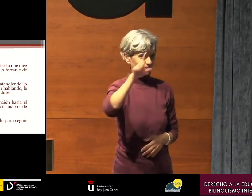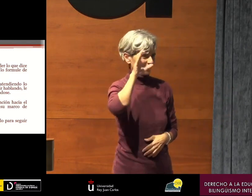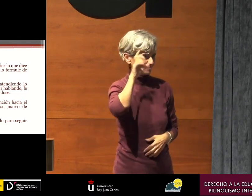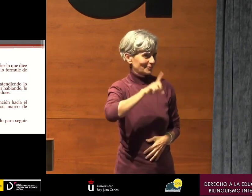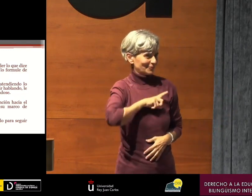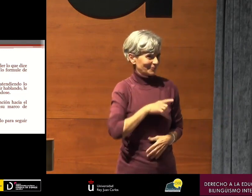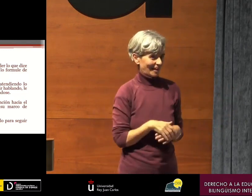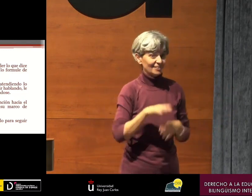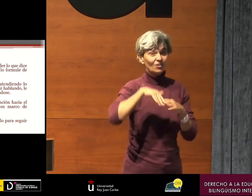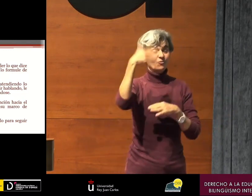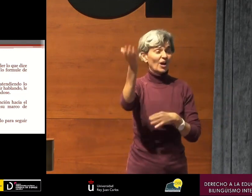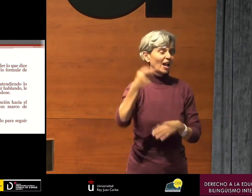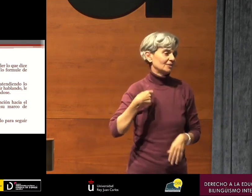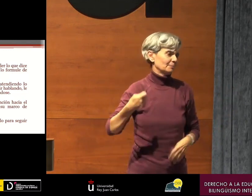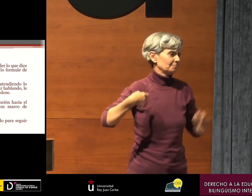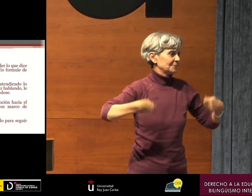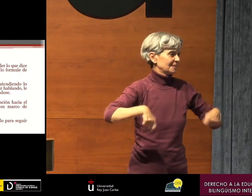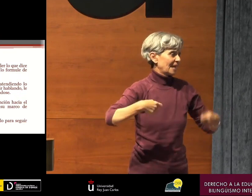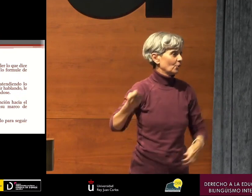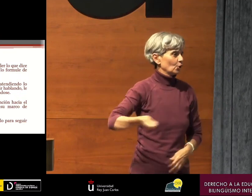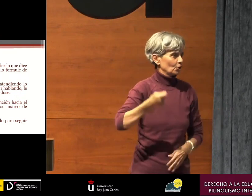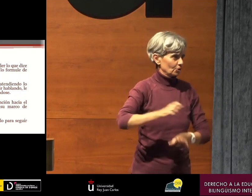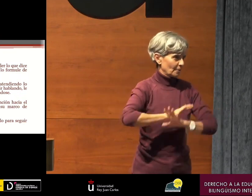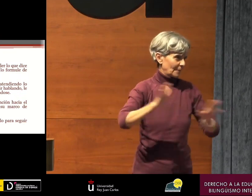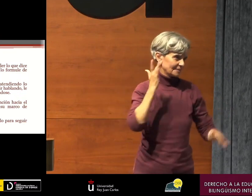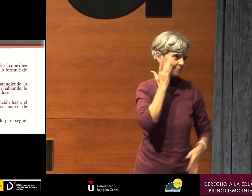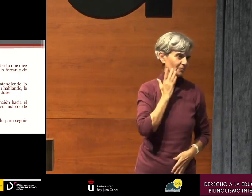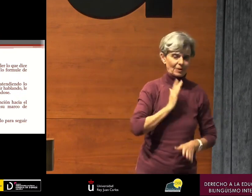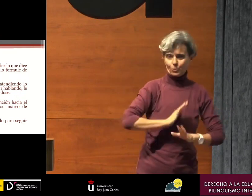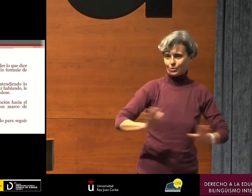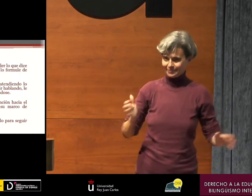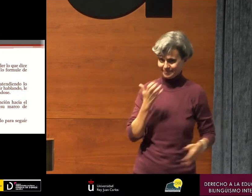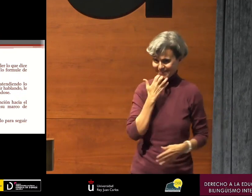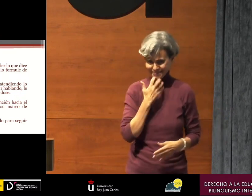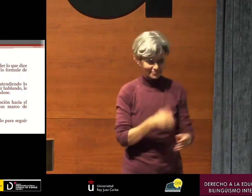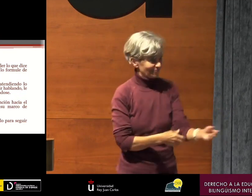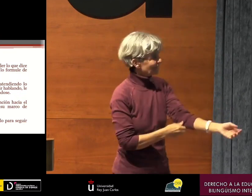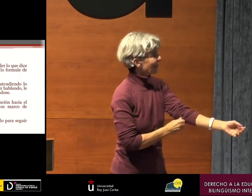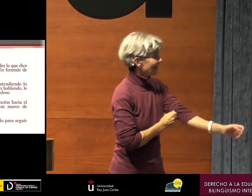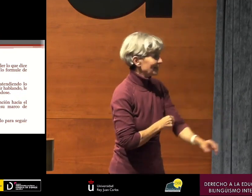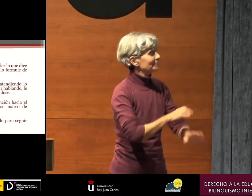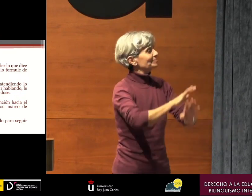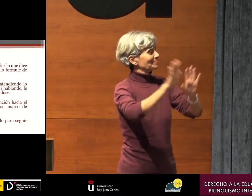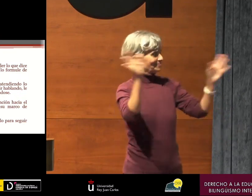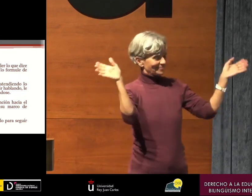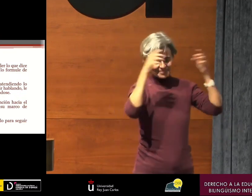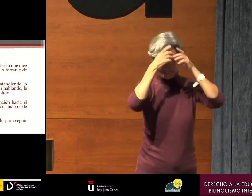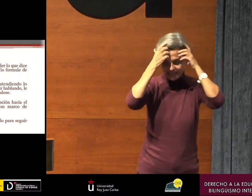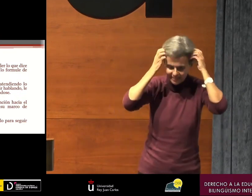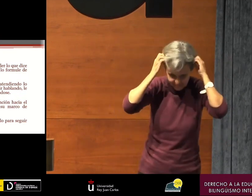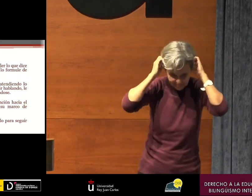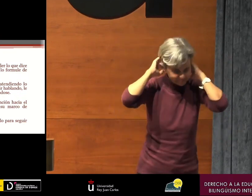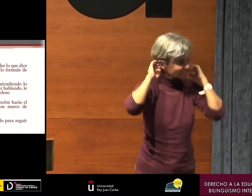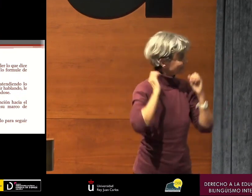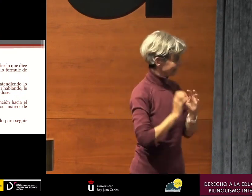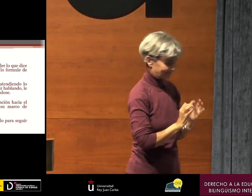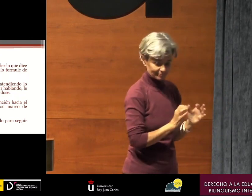también les gusta que sean escuchados. Y para ellos también ese es un estímulo para seguir aprendiendo.